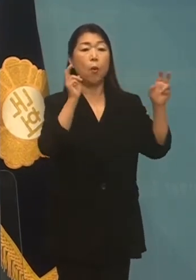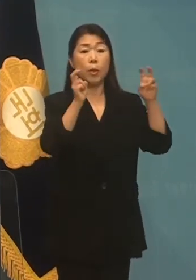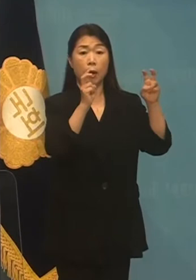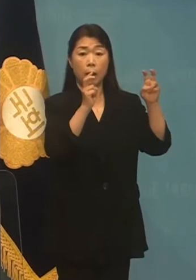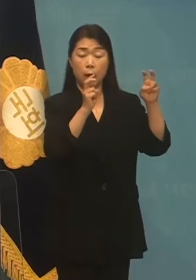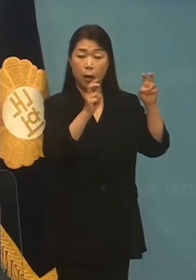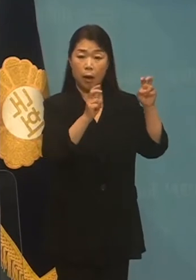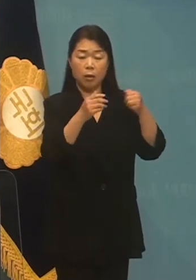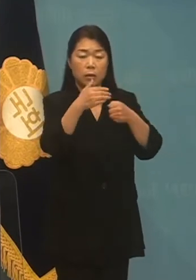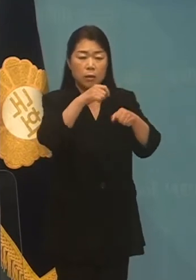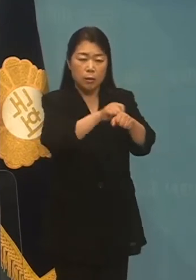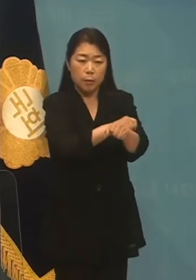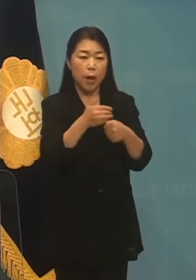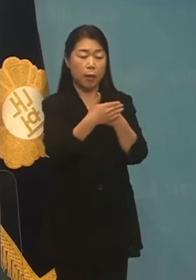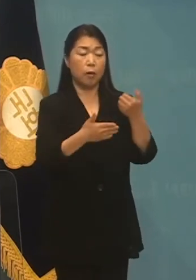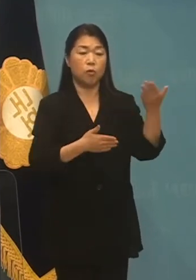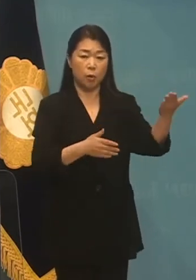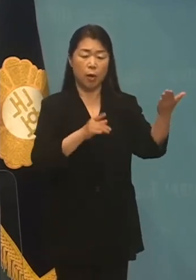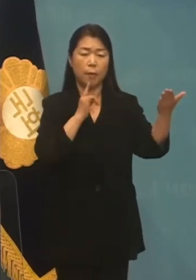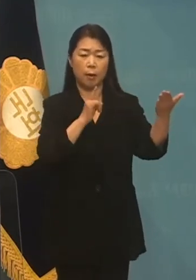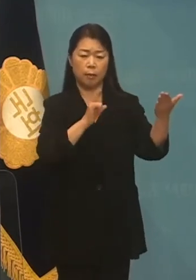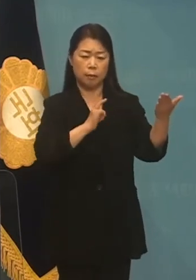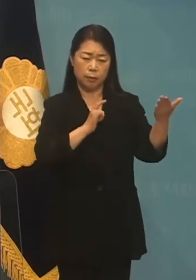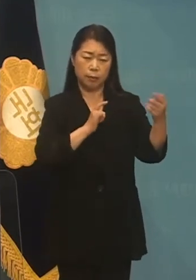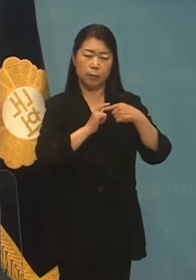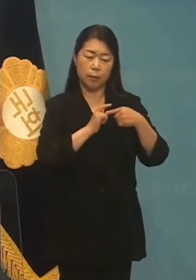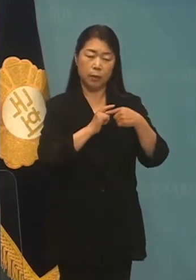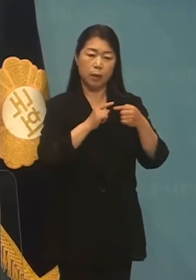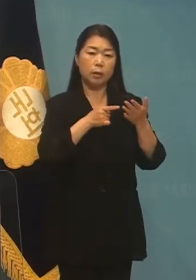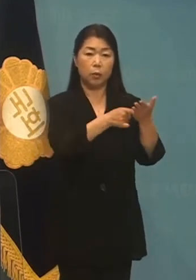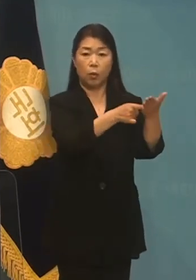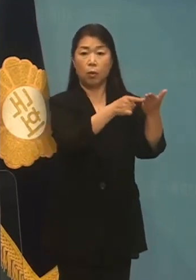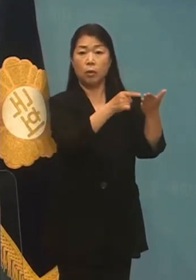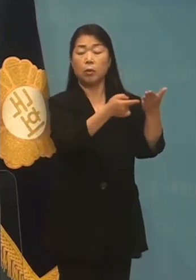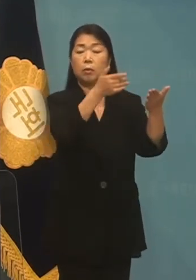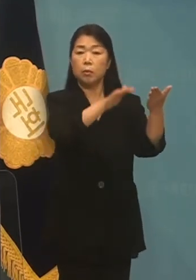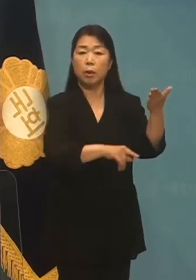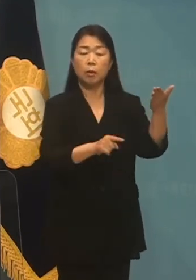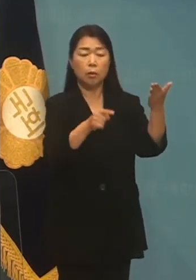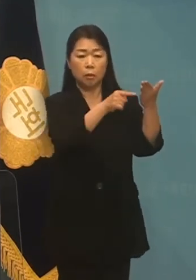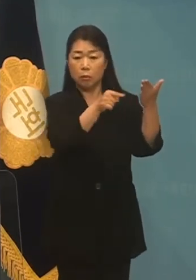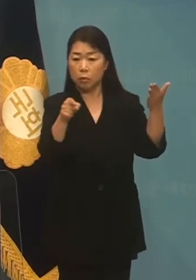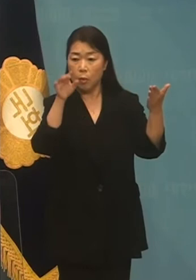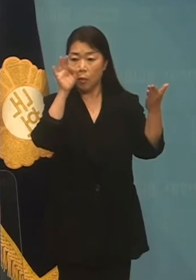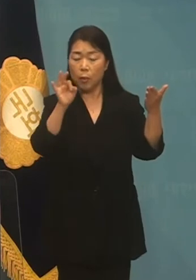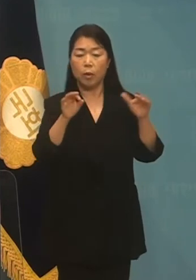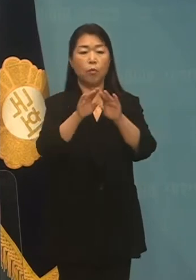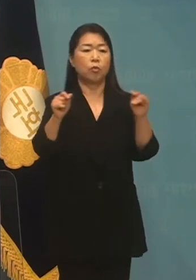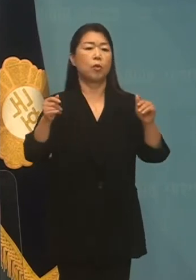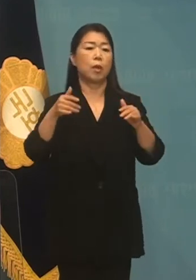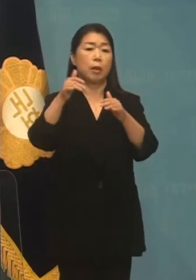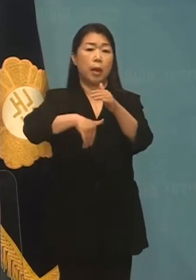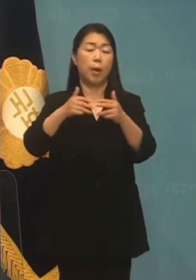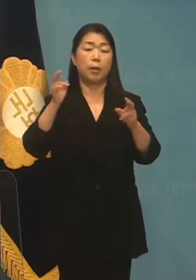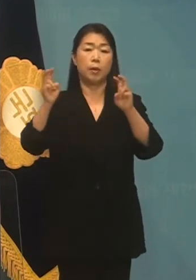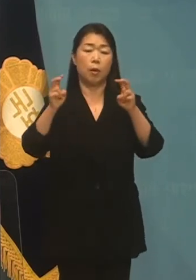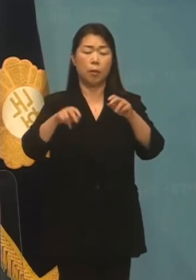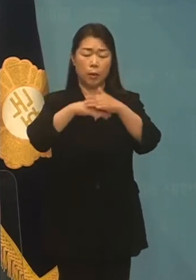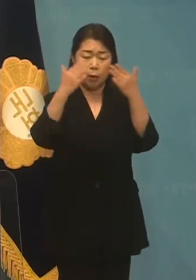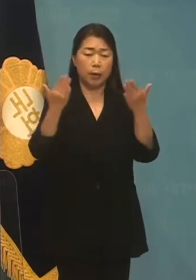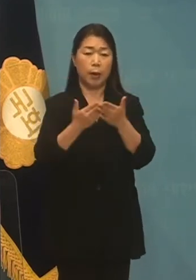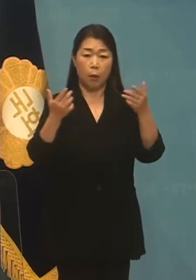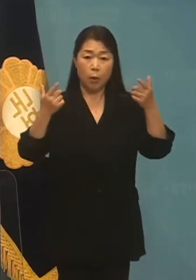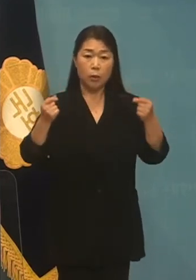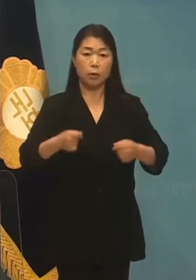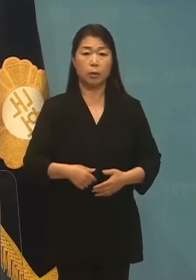신생업체에게 특혜를 주었다는 것입니다. 그런데 이런 형태의 부동산 개발 사업은